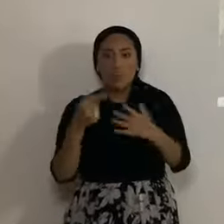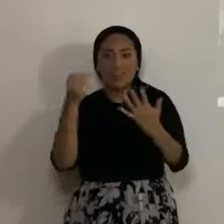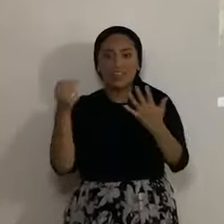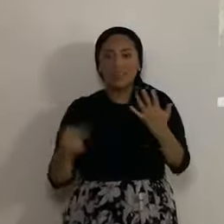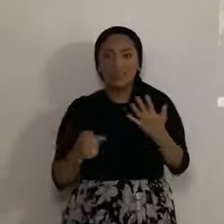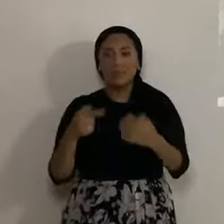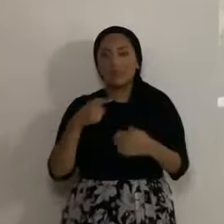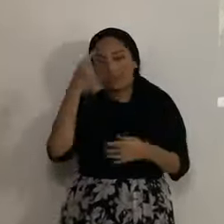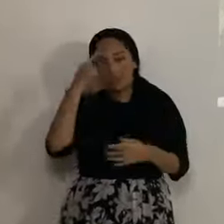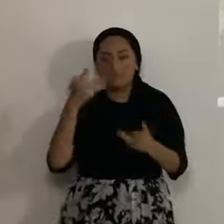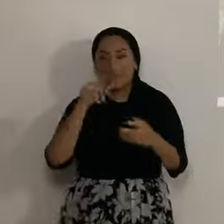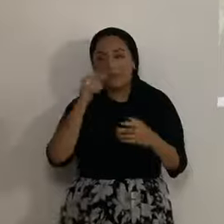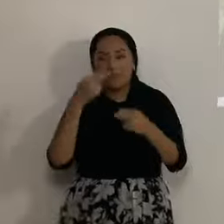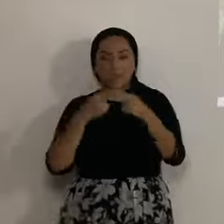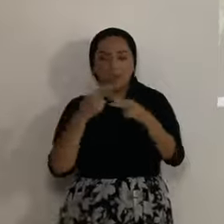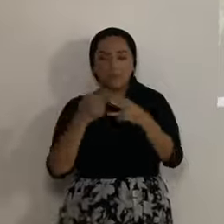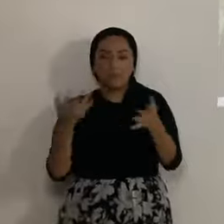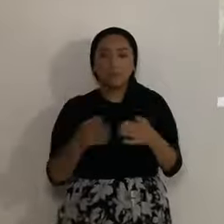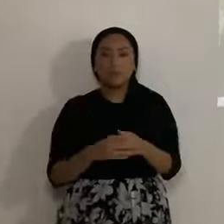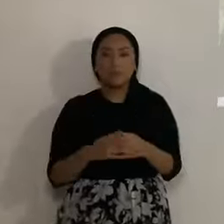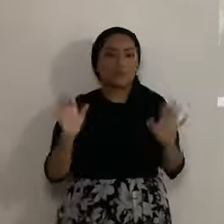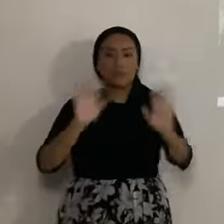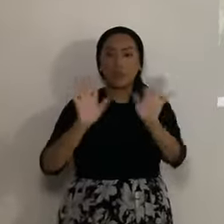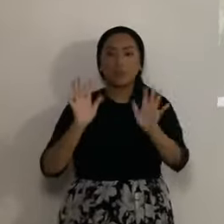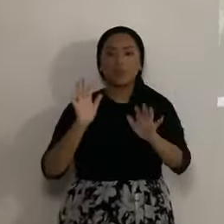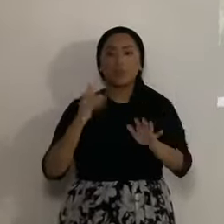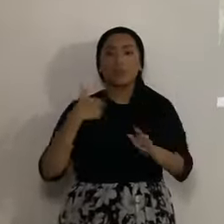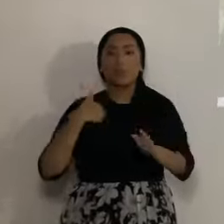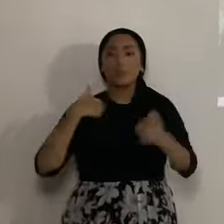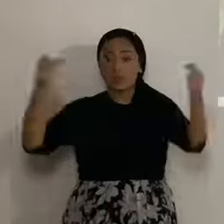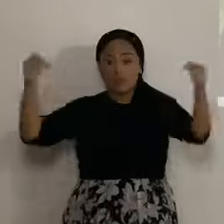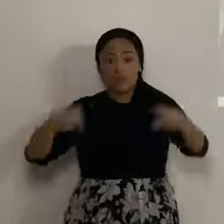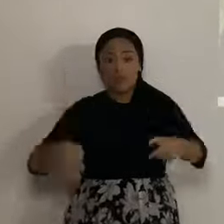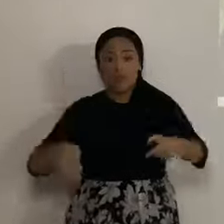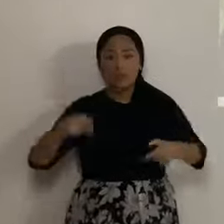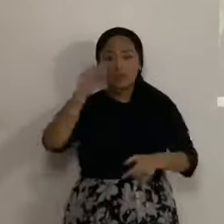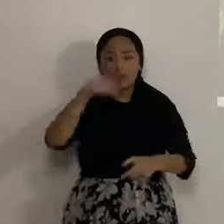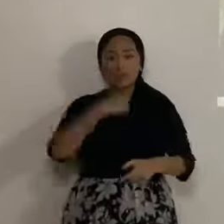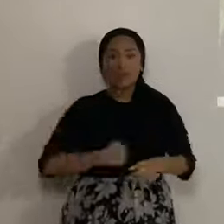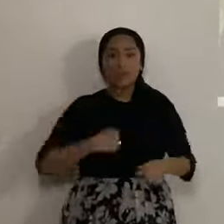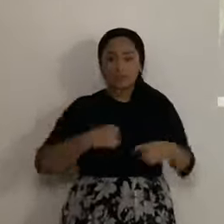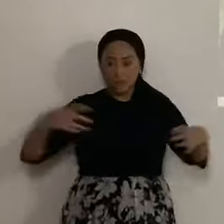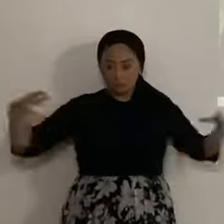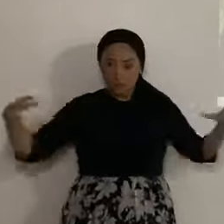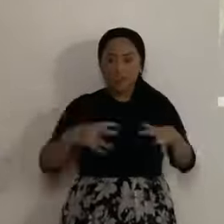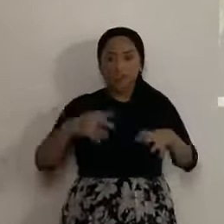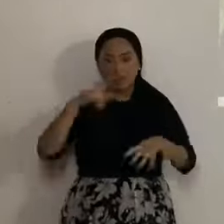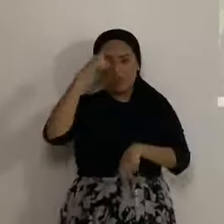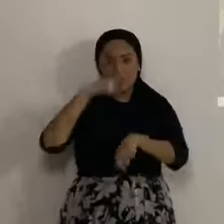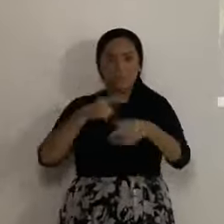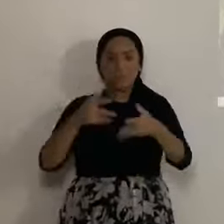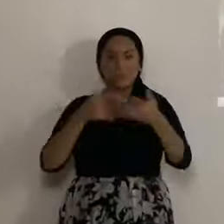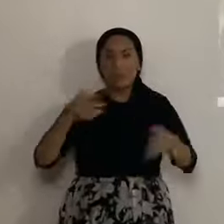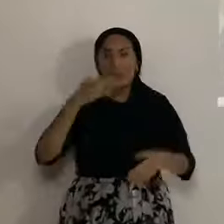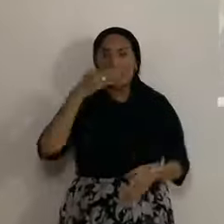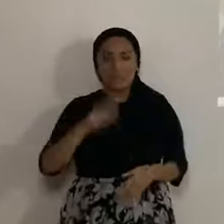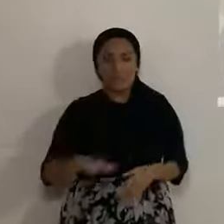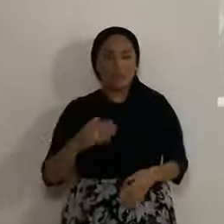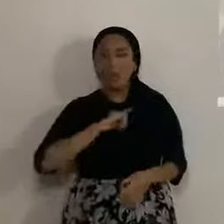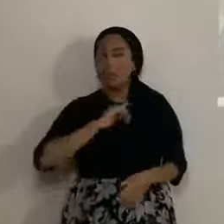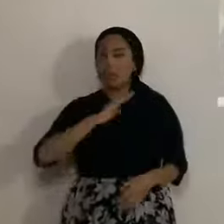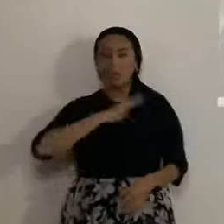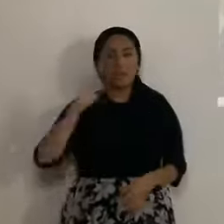bueno, ellos les llaman de otra manera, ¿no? No para nada, es una convocatoria para hacer arrepentimiento, porque los tiempos son muy malos. En ningún